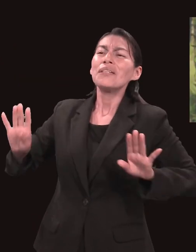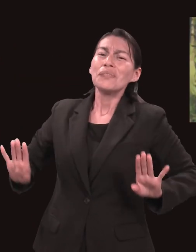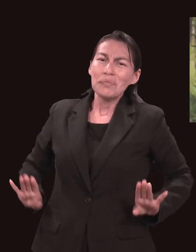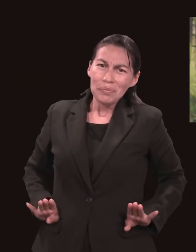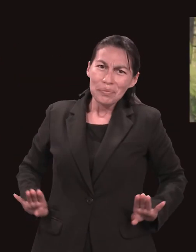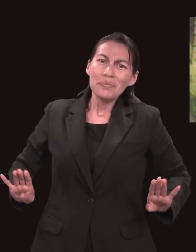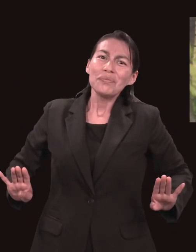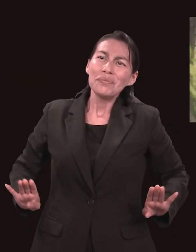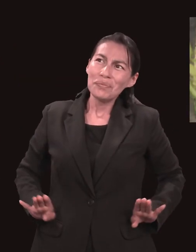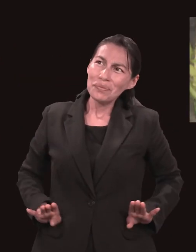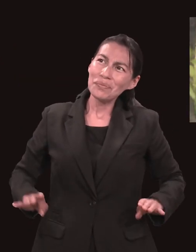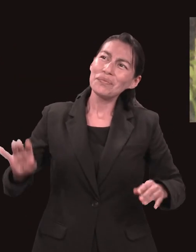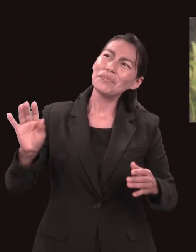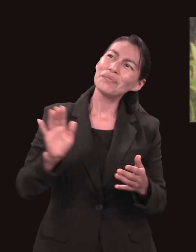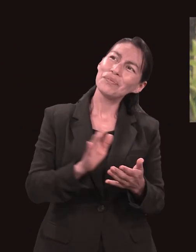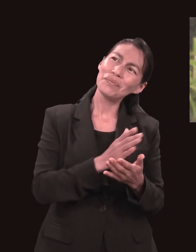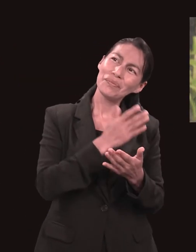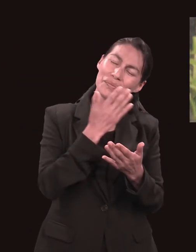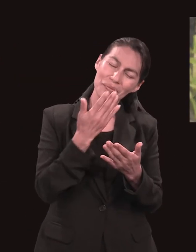tú quieres